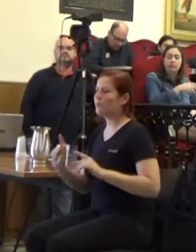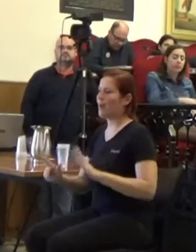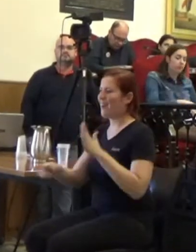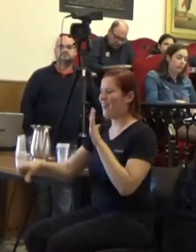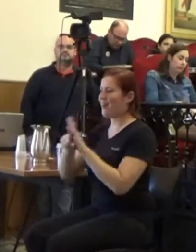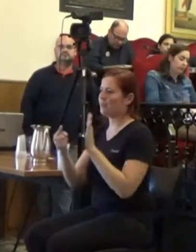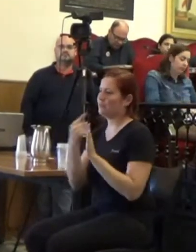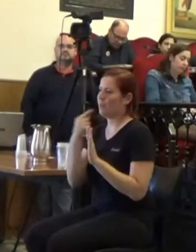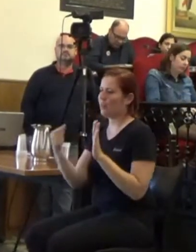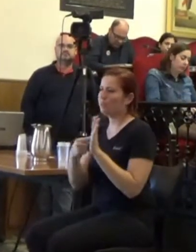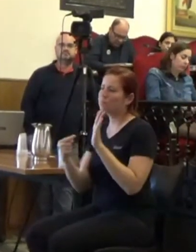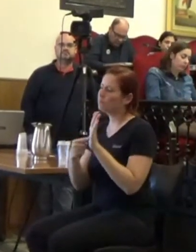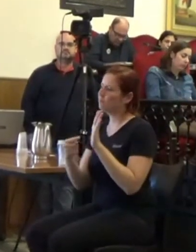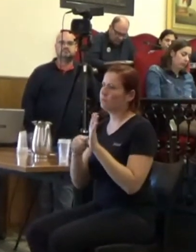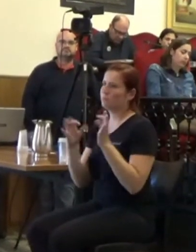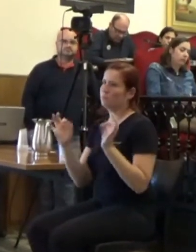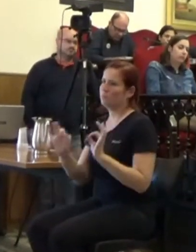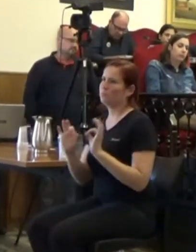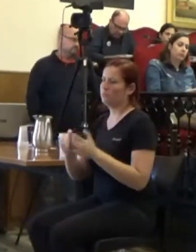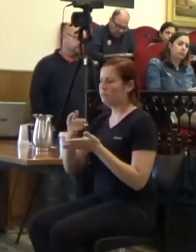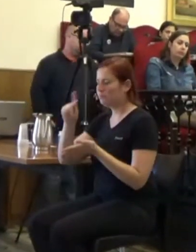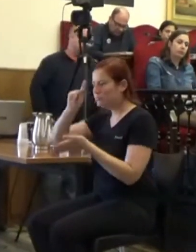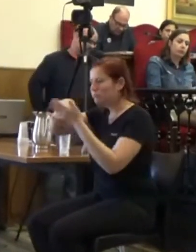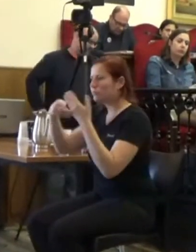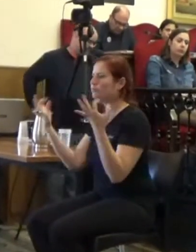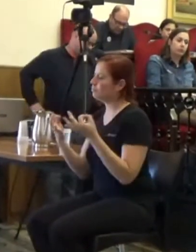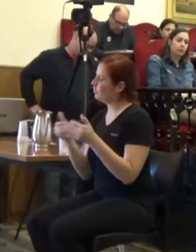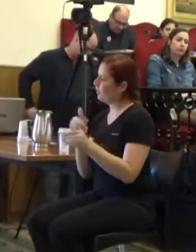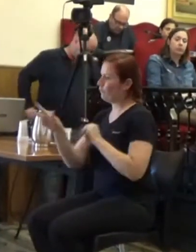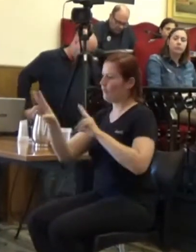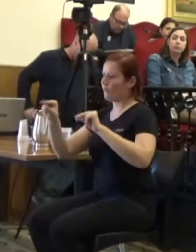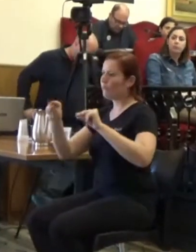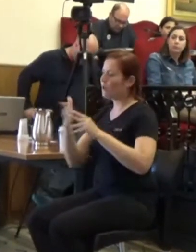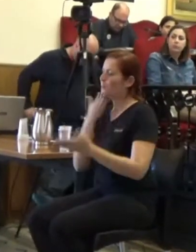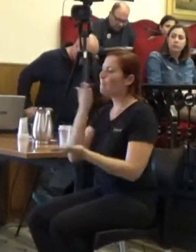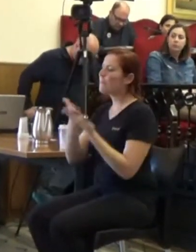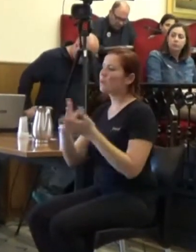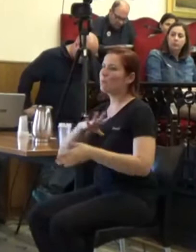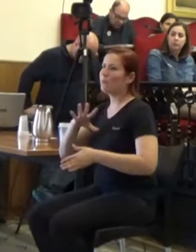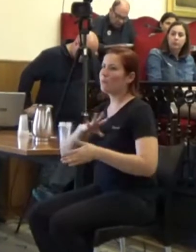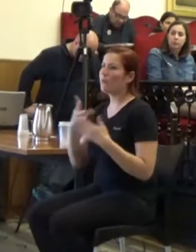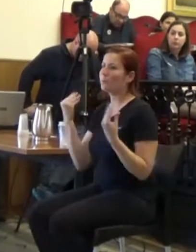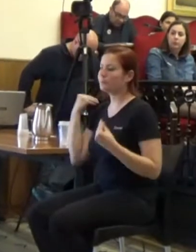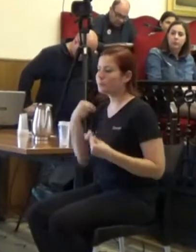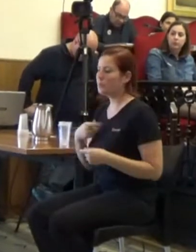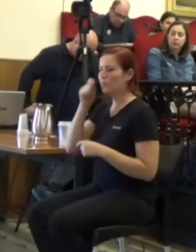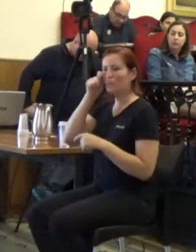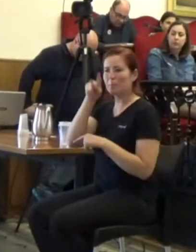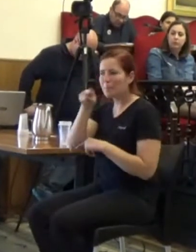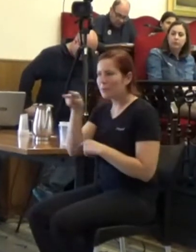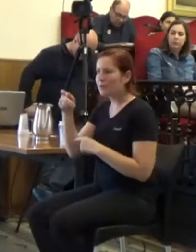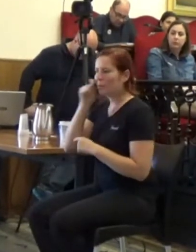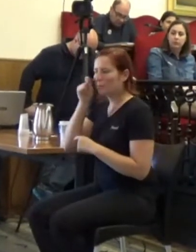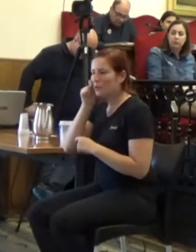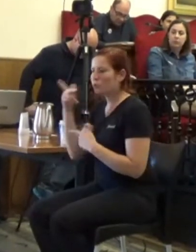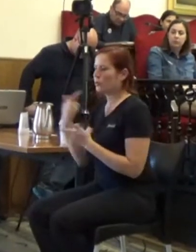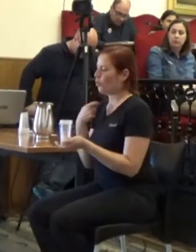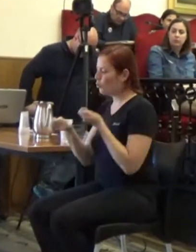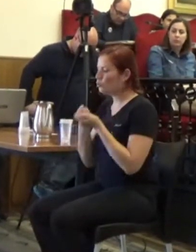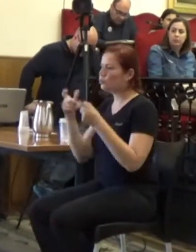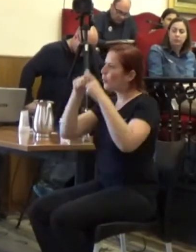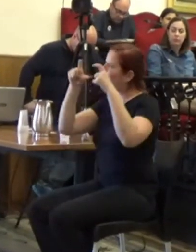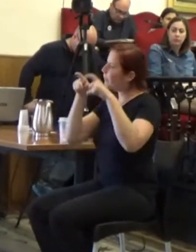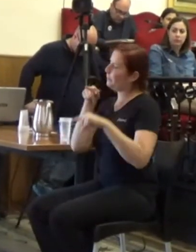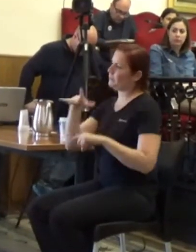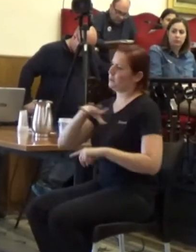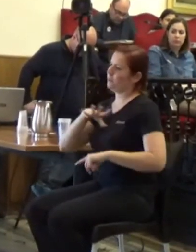a contratarlas y no a abandonarlas a su suerte. Para finalizar, pido expresamente a la magistratura, a los inspectores de trabajo, más control sobre estas empresas